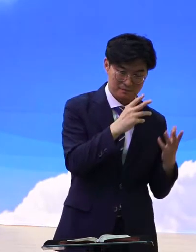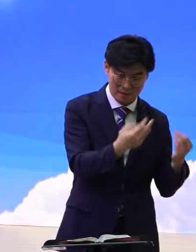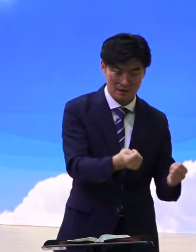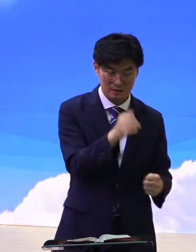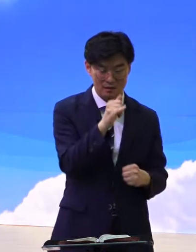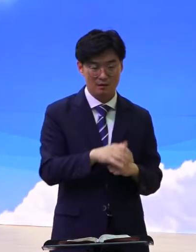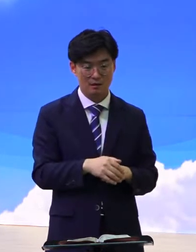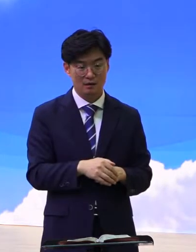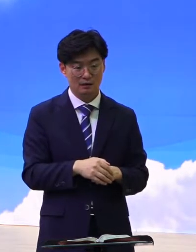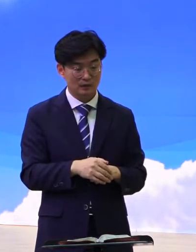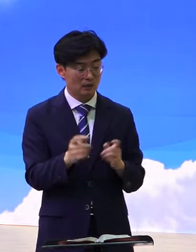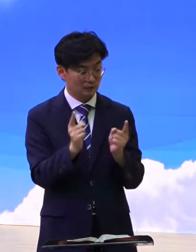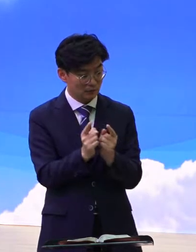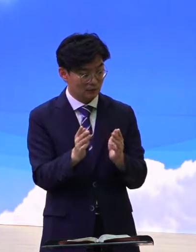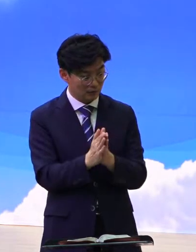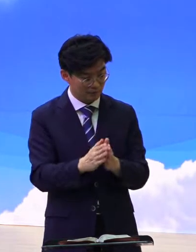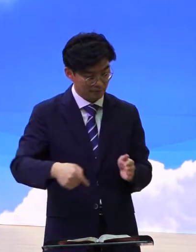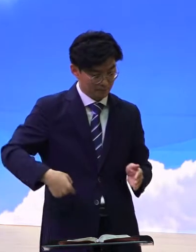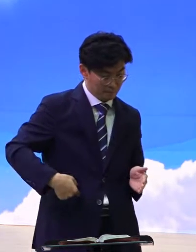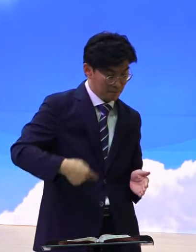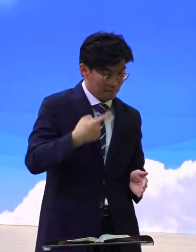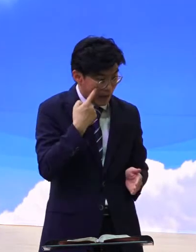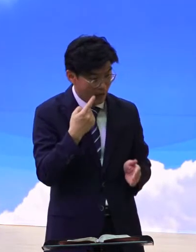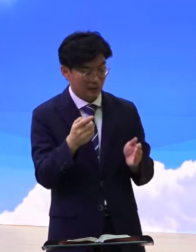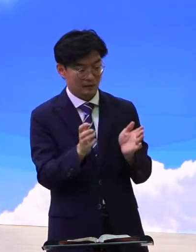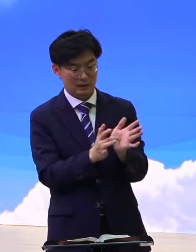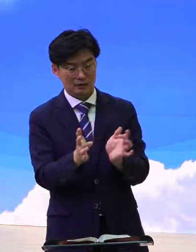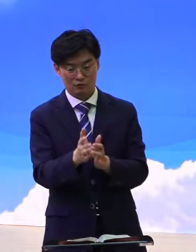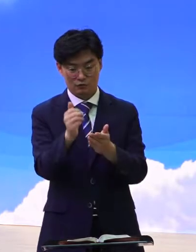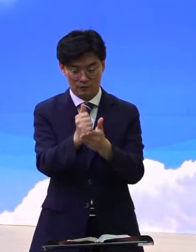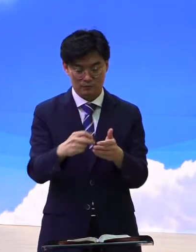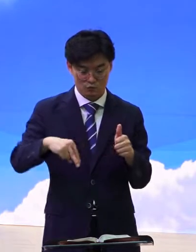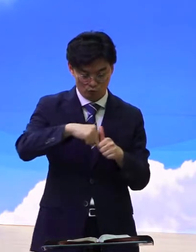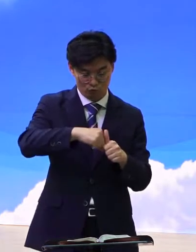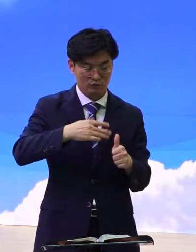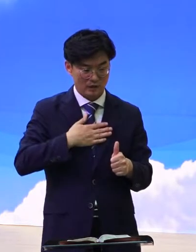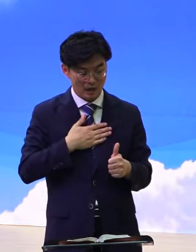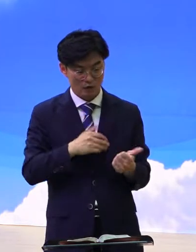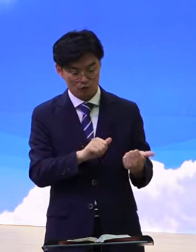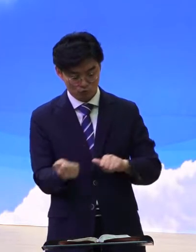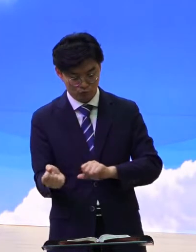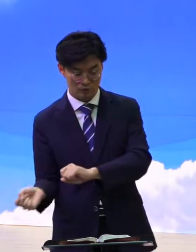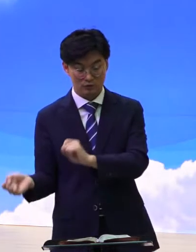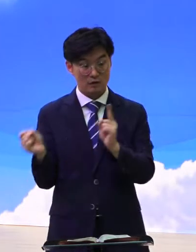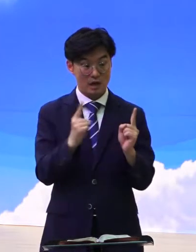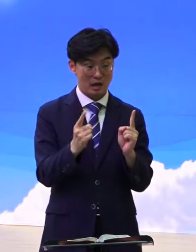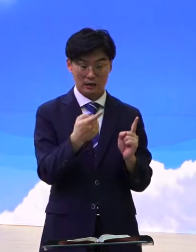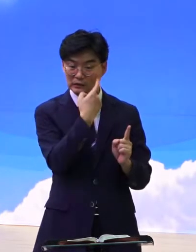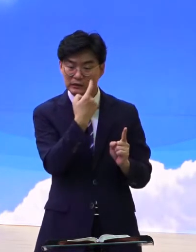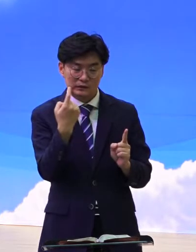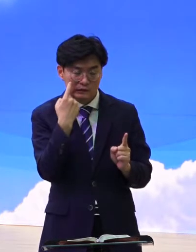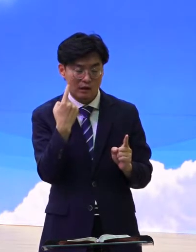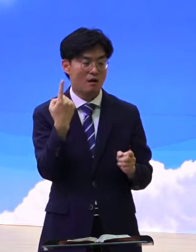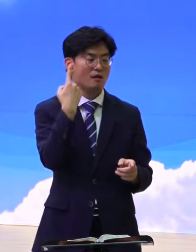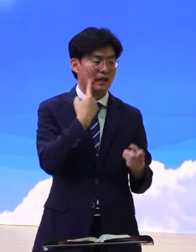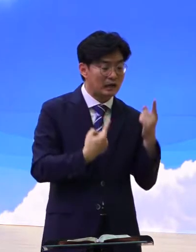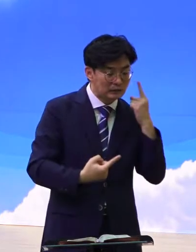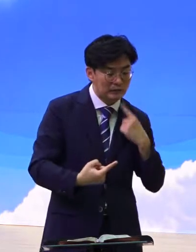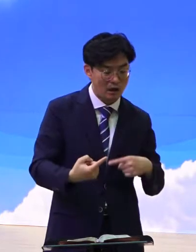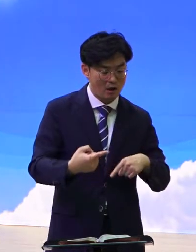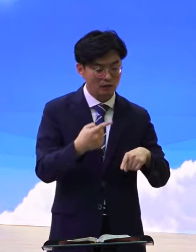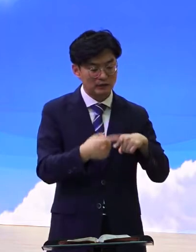넣어보고 창에 찔린 예수님의 옆구리에 내 손을 넣어보지 않고는 나는 믿지 못하겠다, 그렇게 이야기를 했습니다. 그리고서